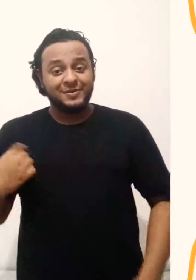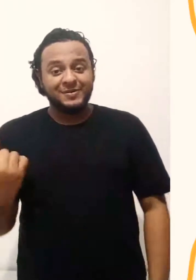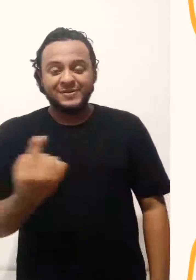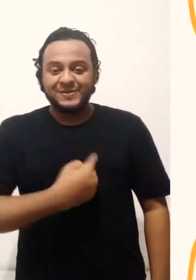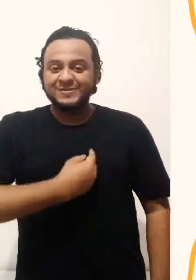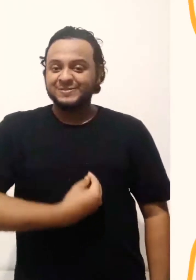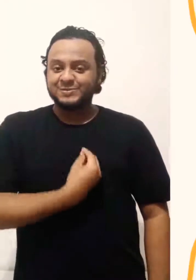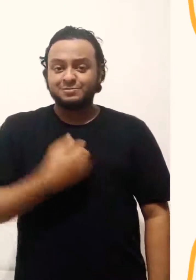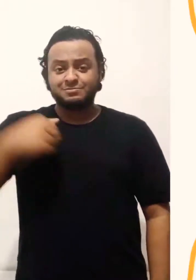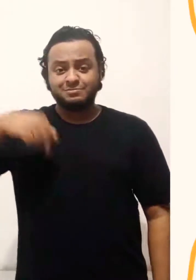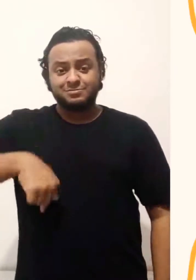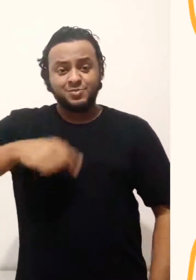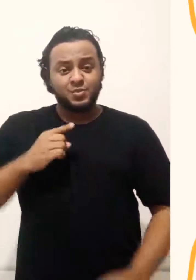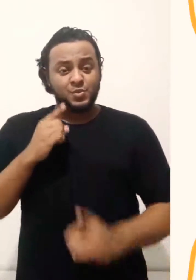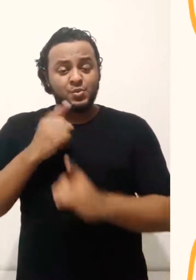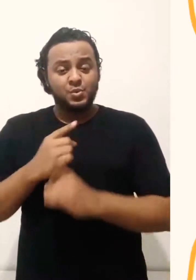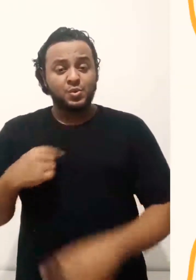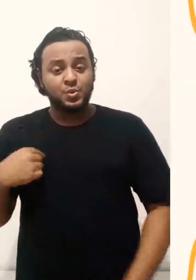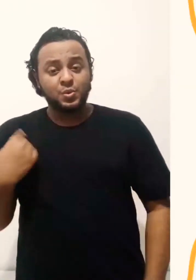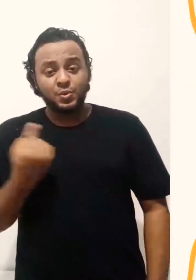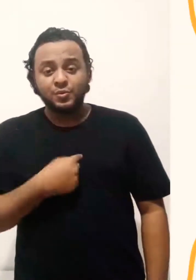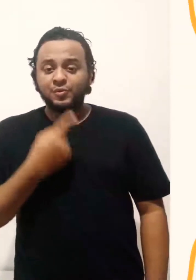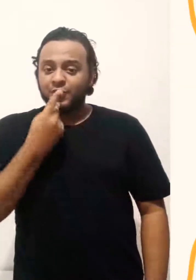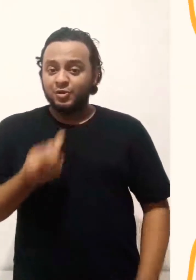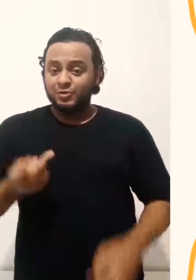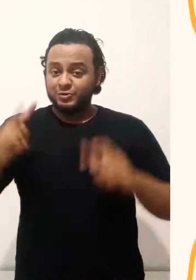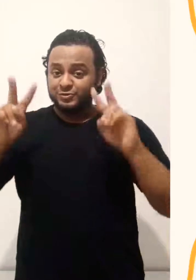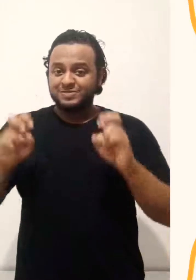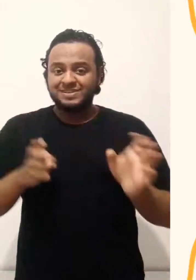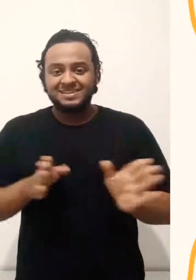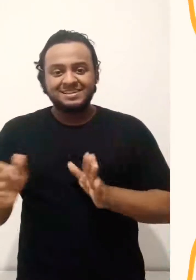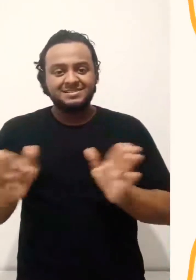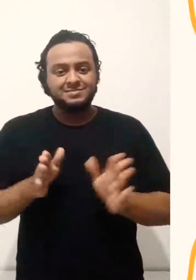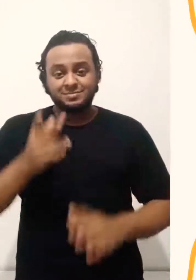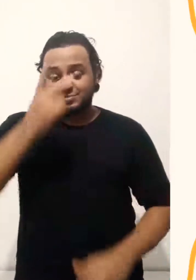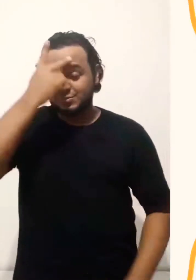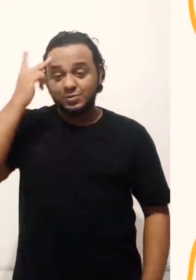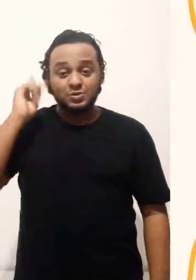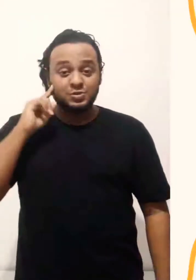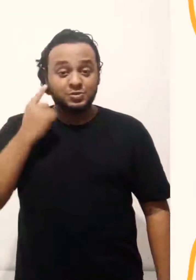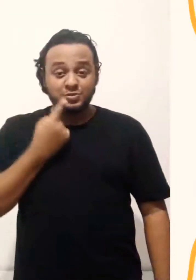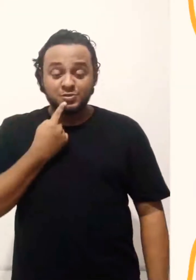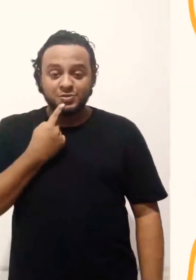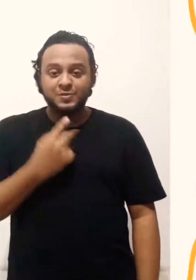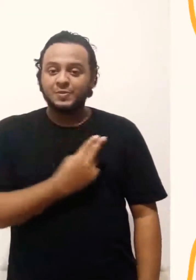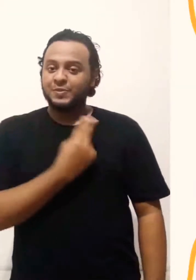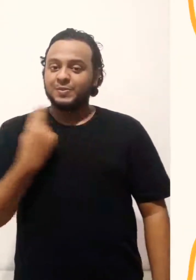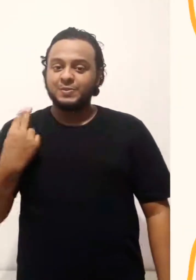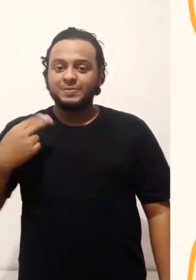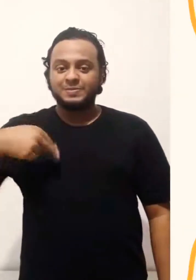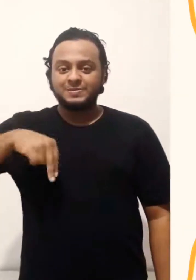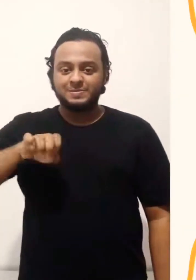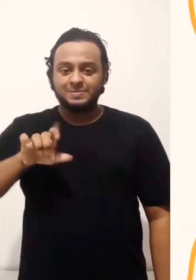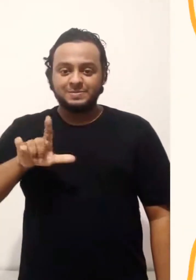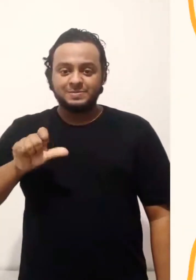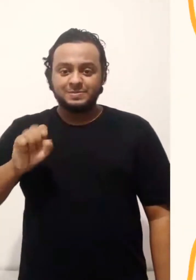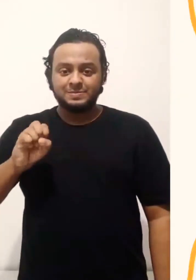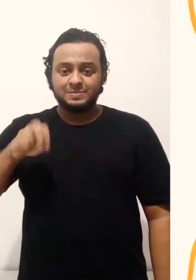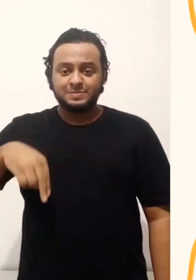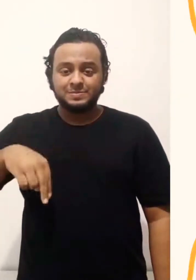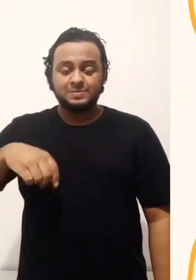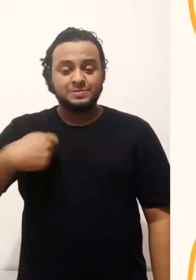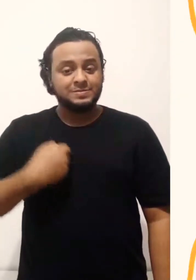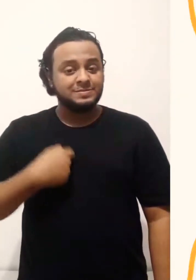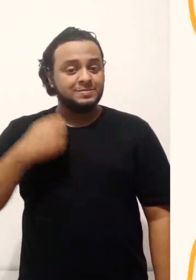Administrativos. Então, nós estamos aqui nesse encontro, nós vamos falar hoje sobre acessibilidade para pessoas surdas. Meu nome é